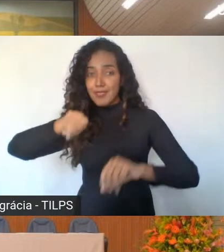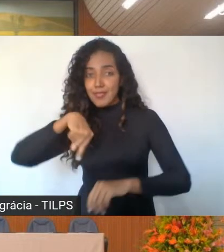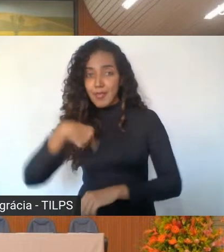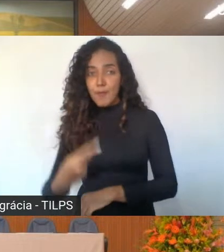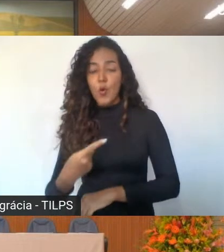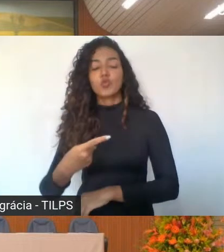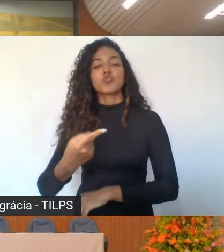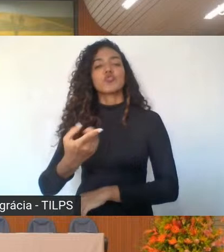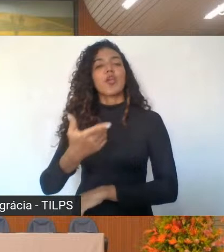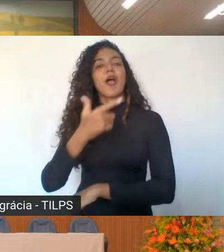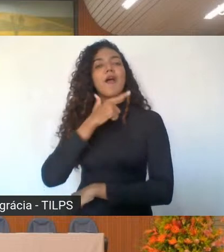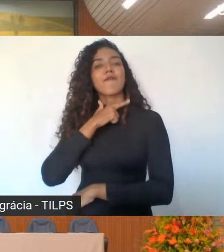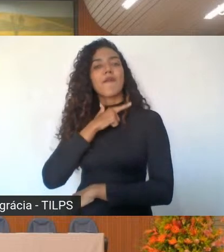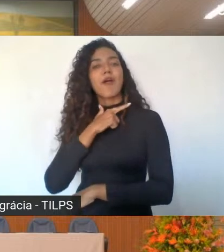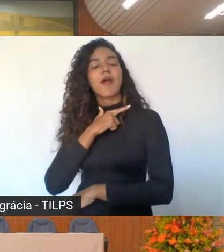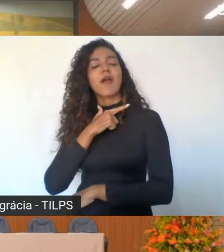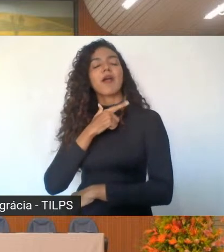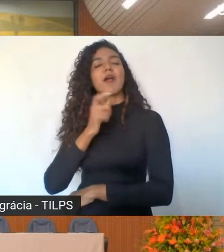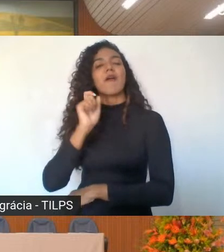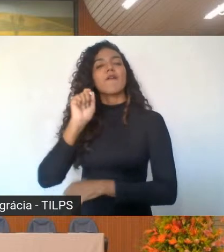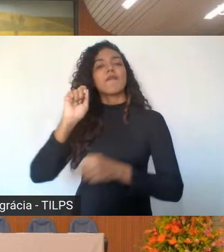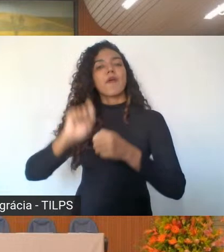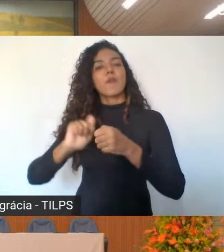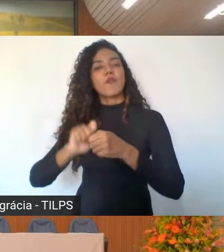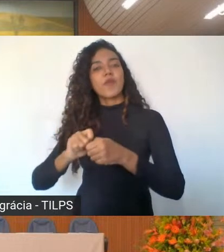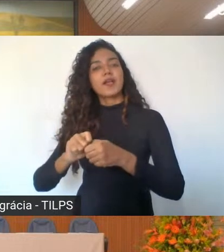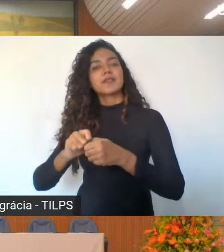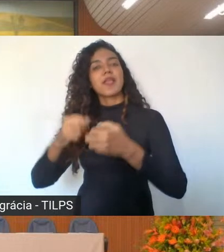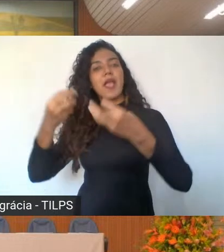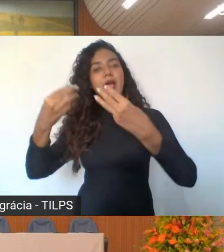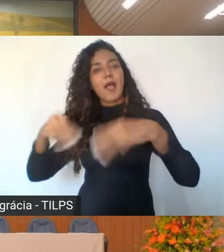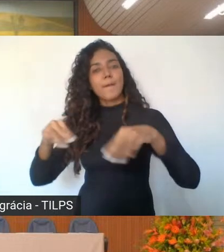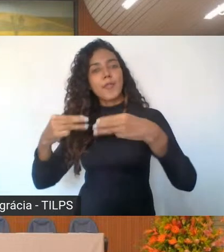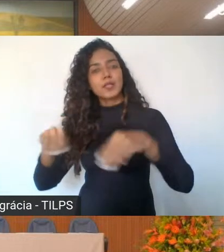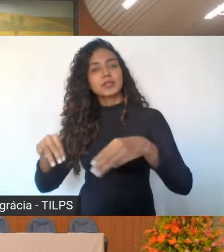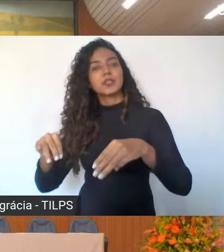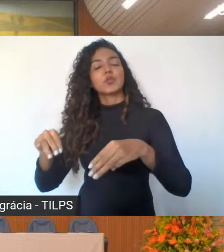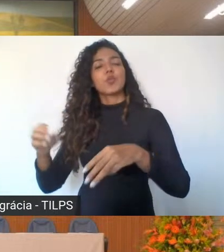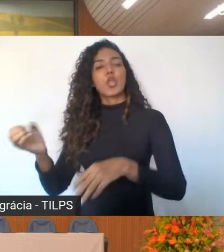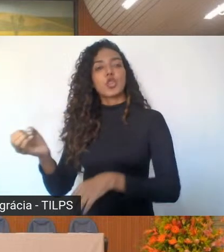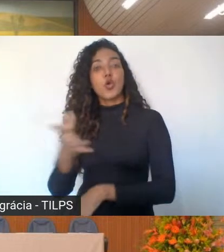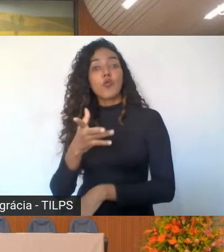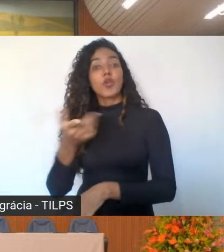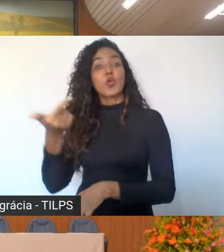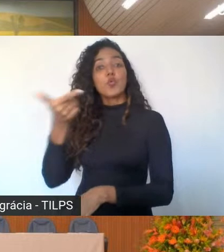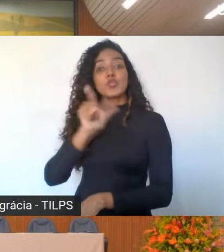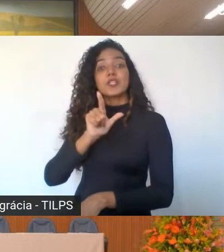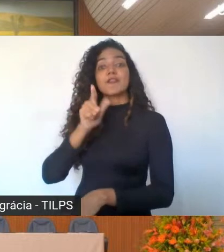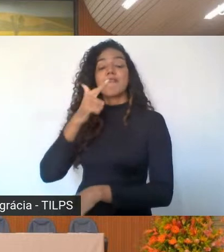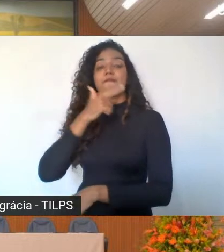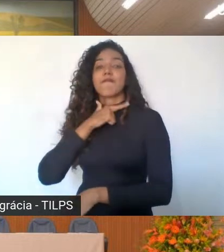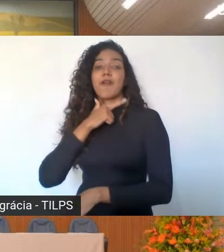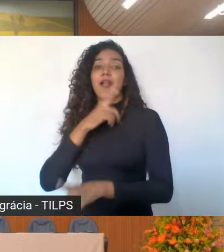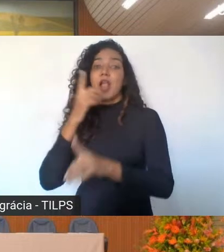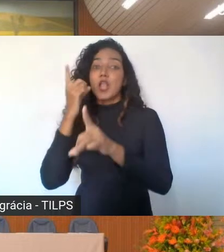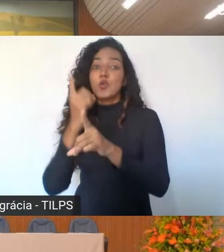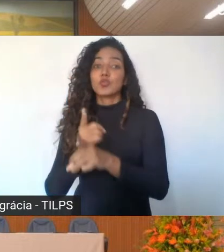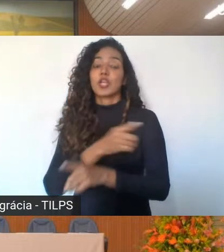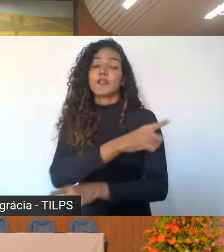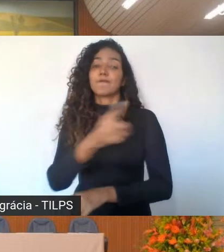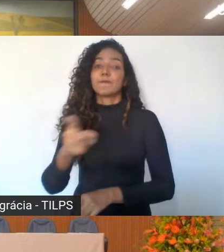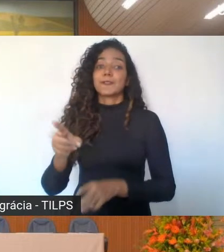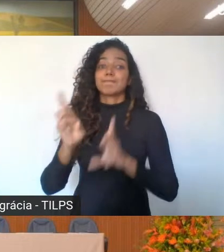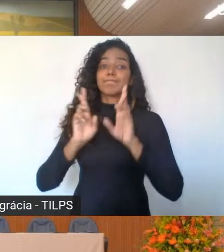nós vamos refazer a matrícula, encontrar as vagas que vocês tanto desejam. Muitos estudantes tiveram